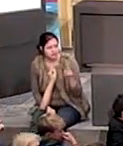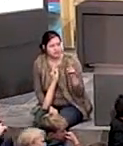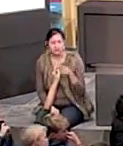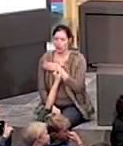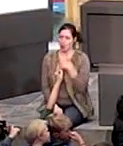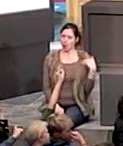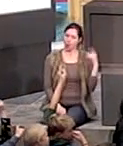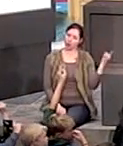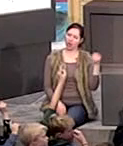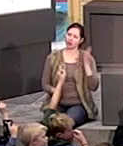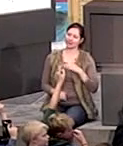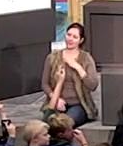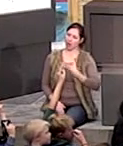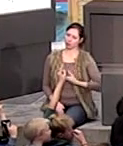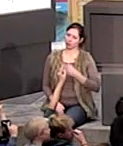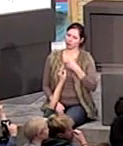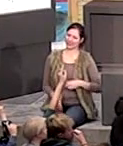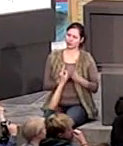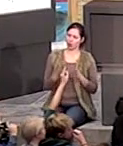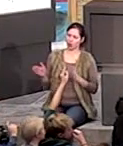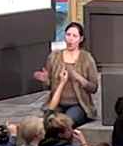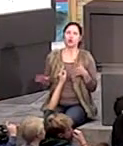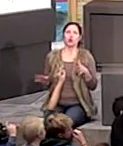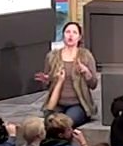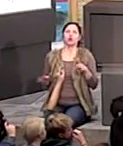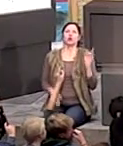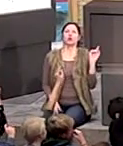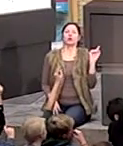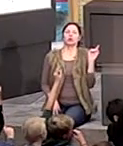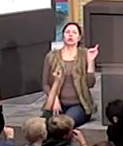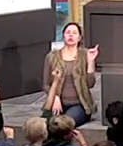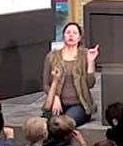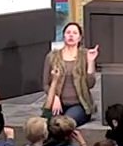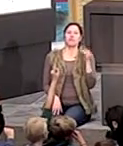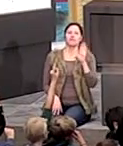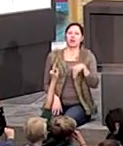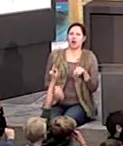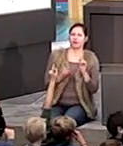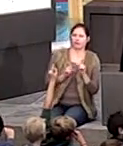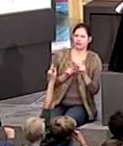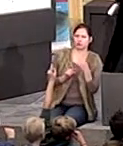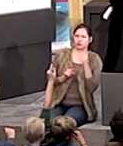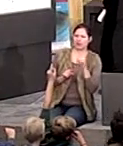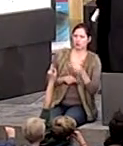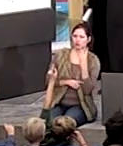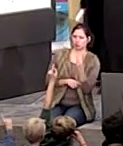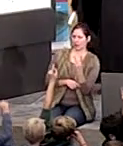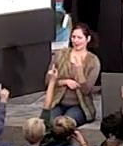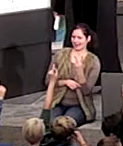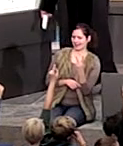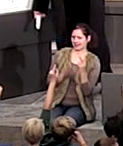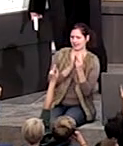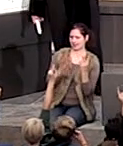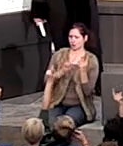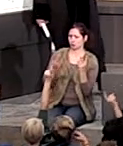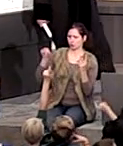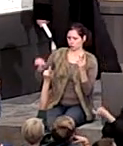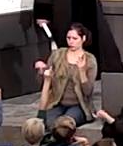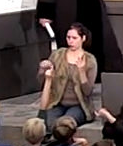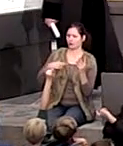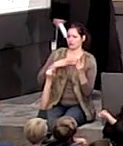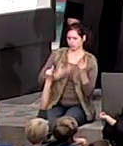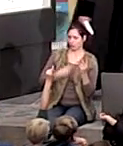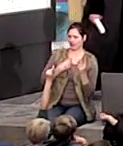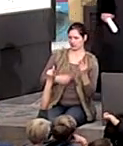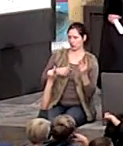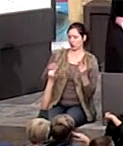bent u al professor? Oei. Vanaf 2002. Dus voor de